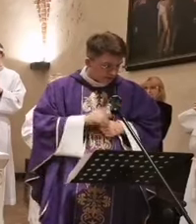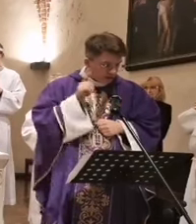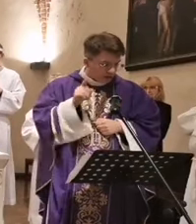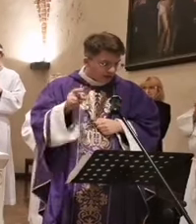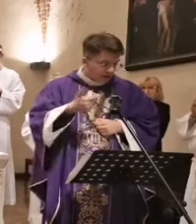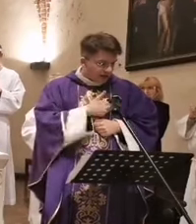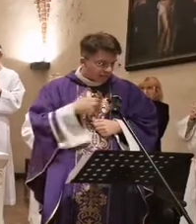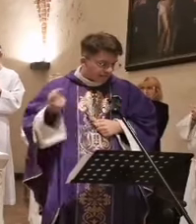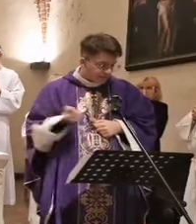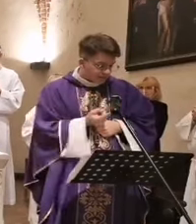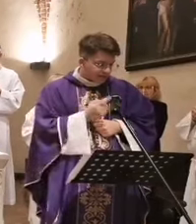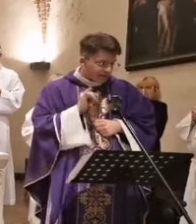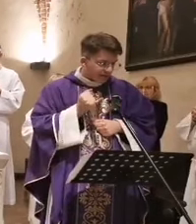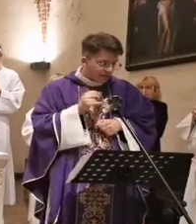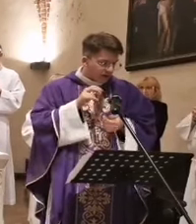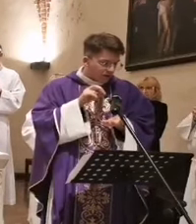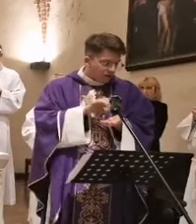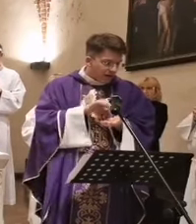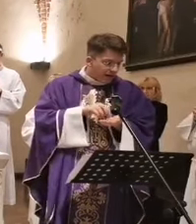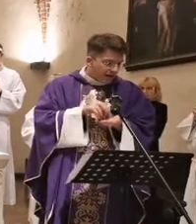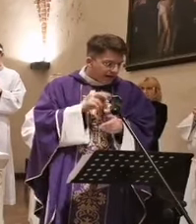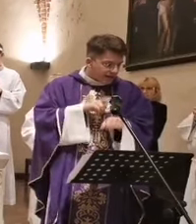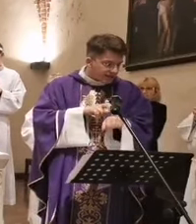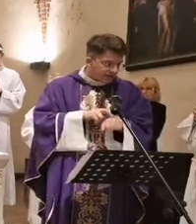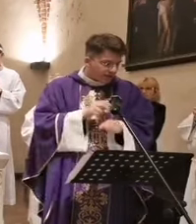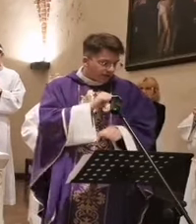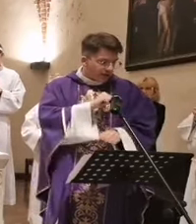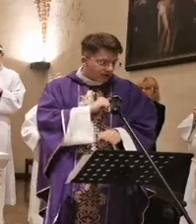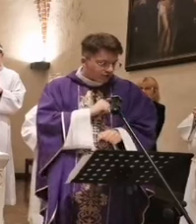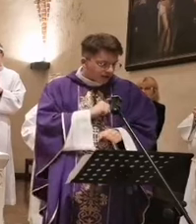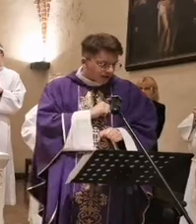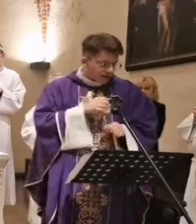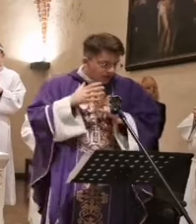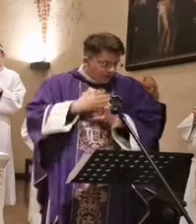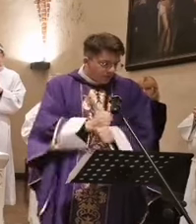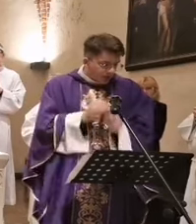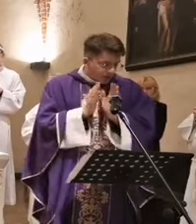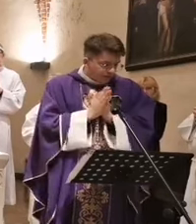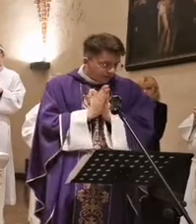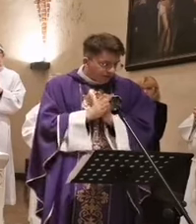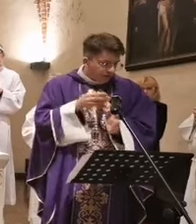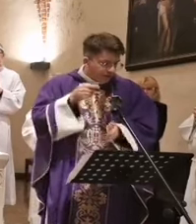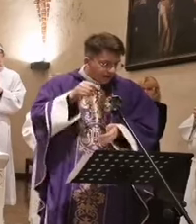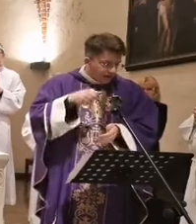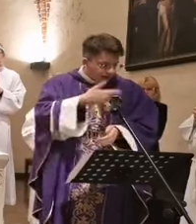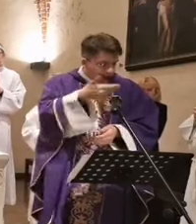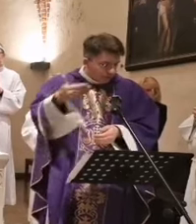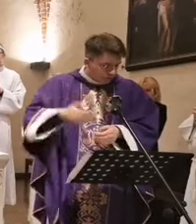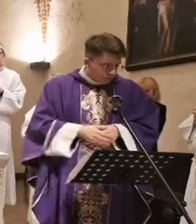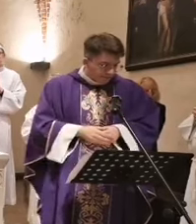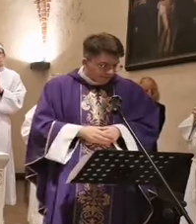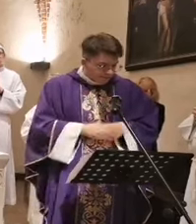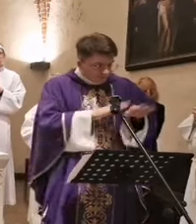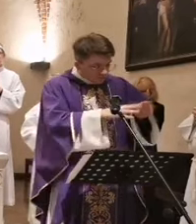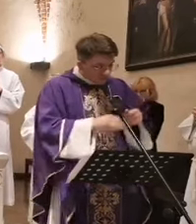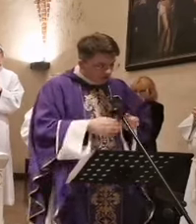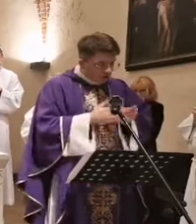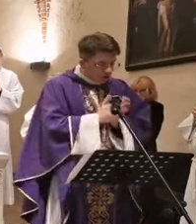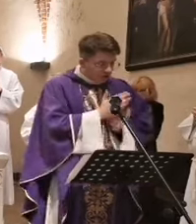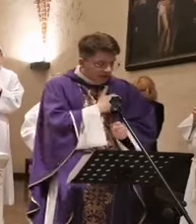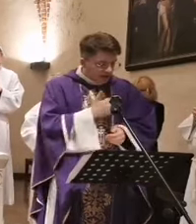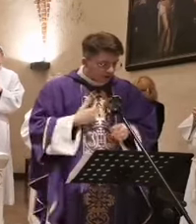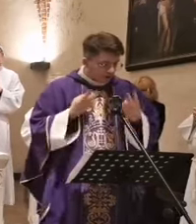hai proposto alle menti dei scazzati di Giacomo, le preghiere e la cosiddetta post-modlitve e la